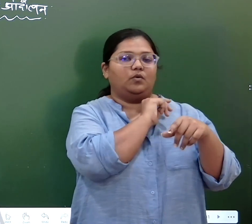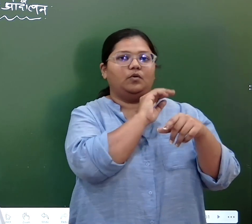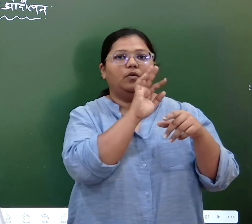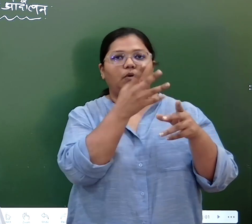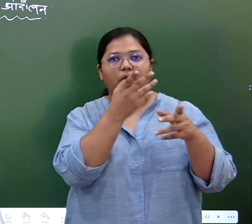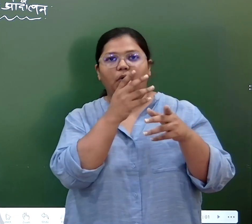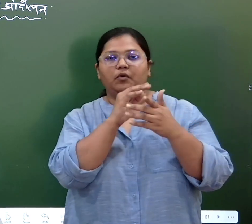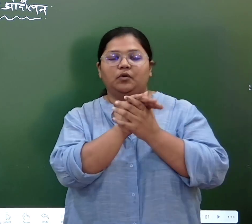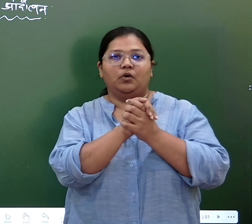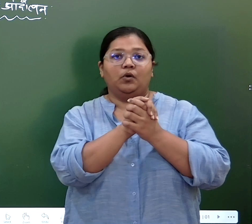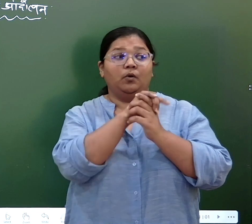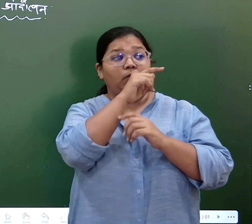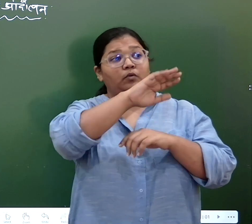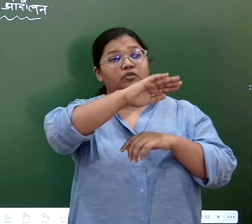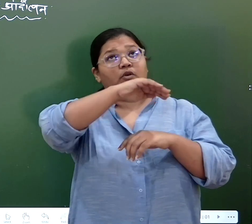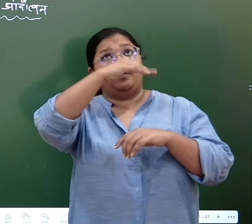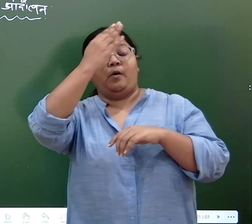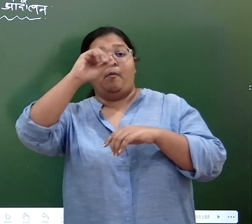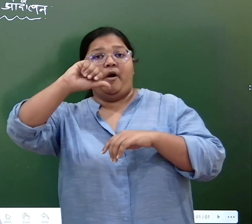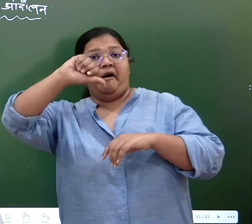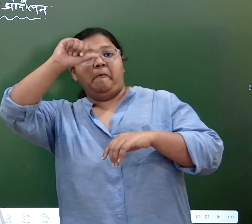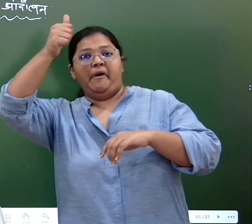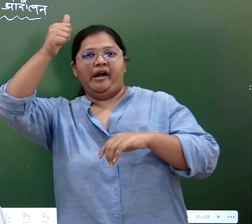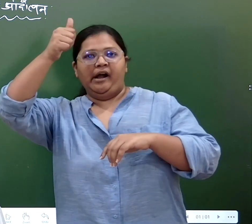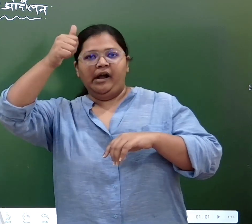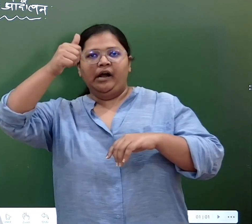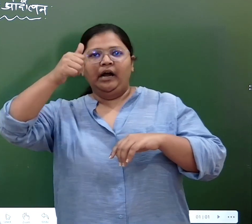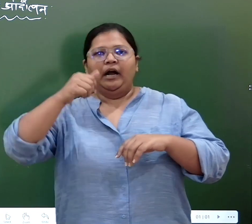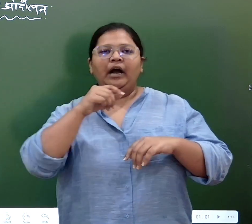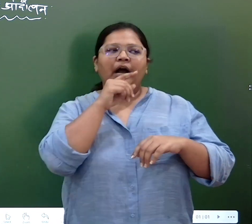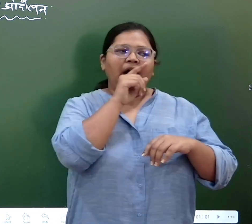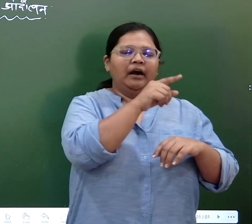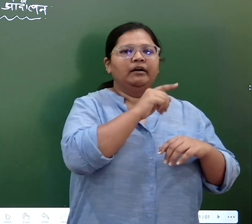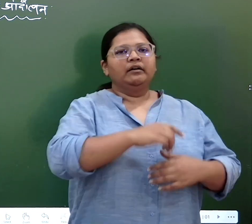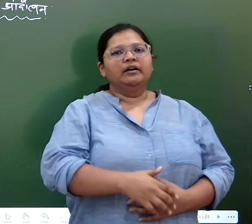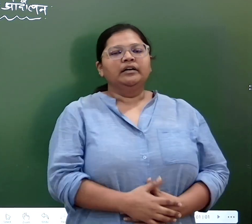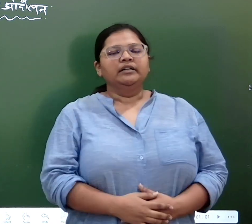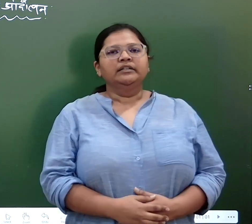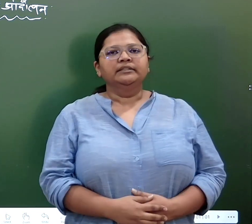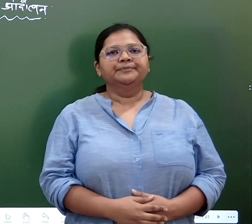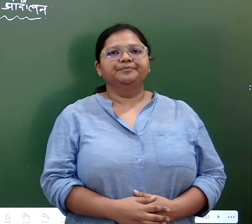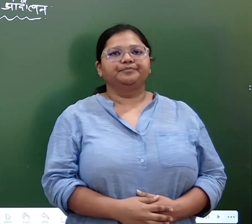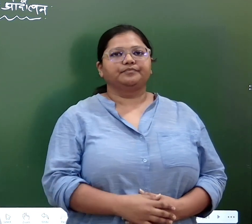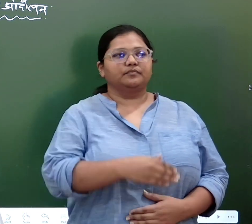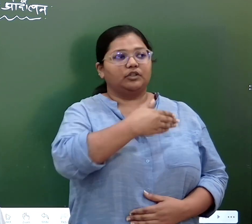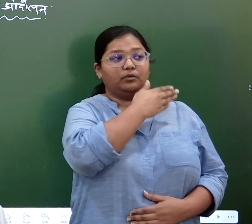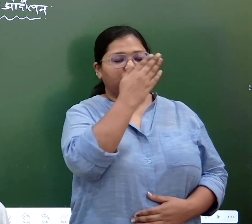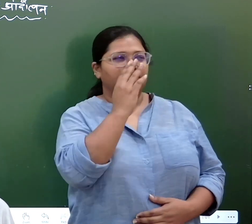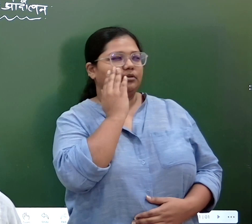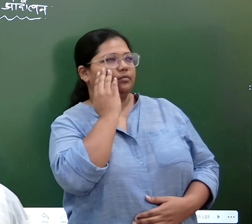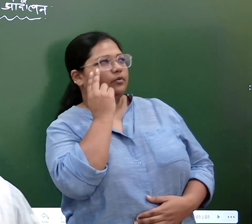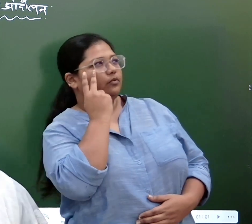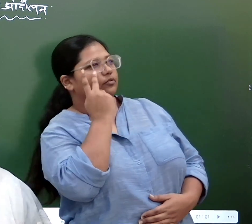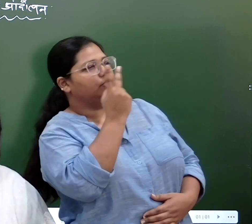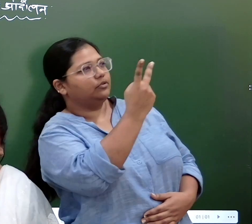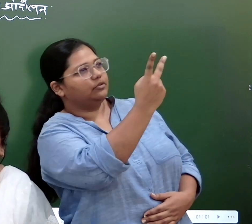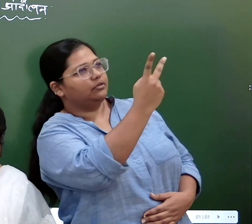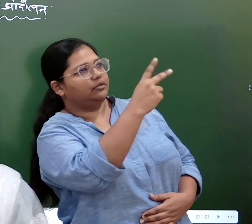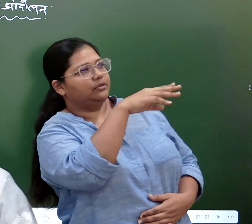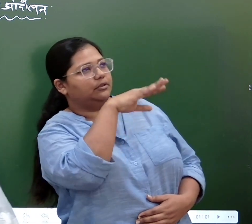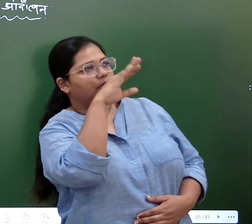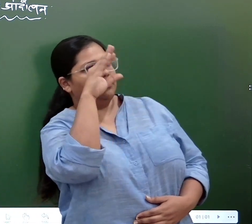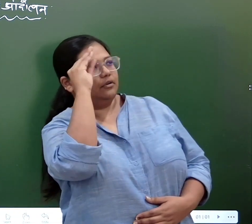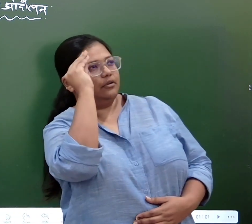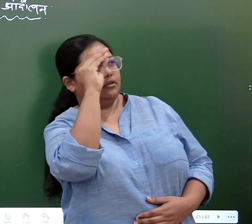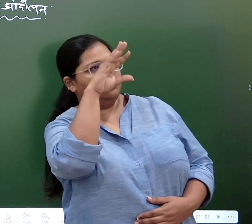हुई चीज़ों को देख कर, आँख कर, अपने अपने जो है वो मत का जो है वो प्रतिपादन किए थे। ठीक है, और